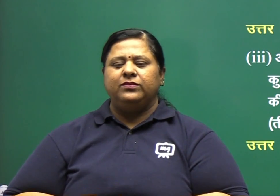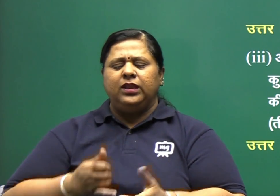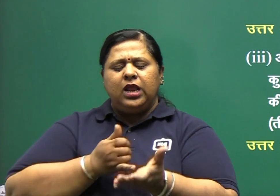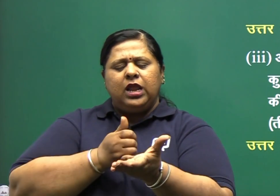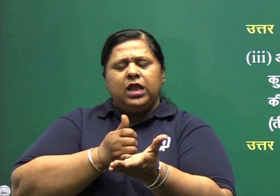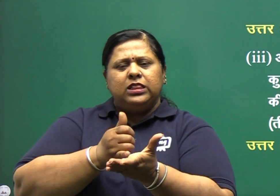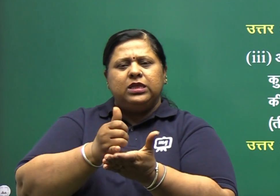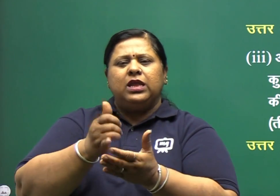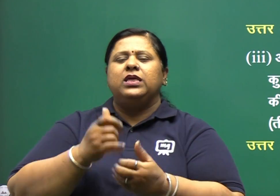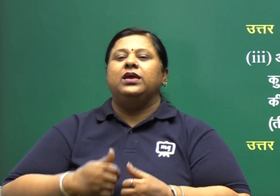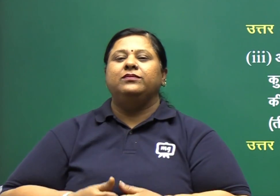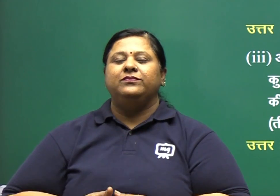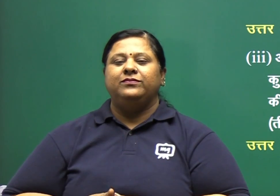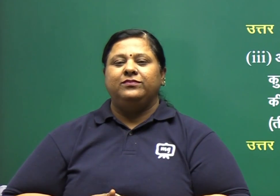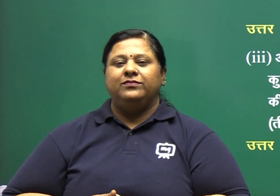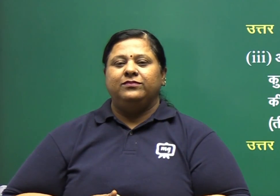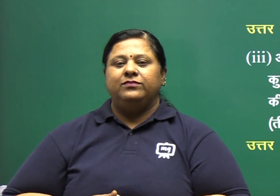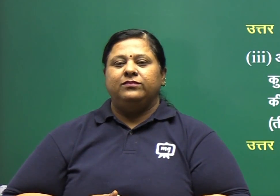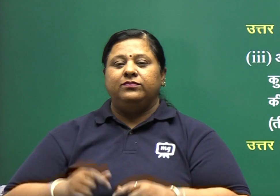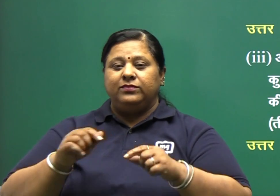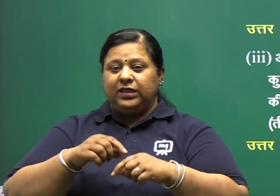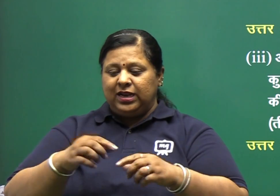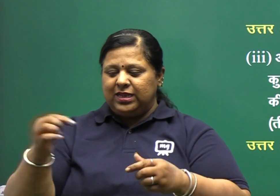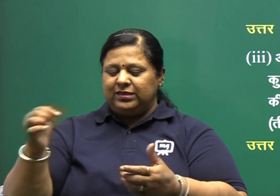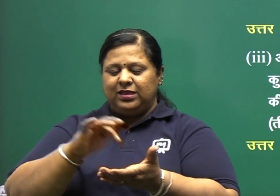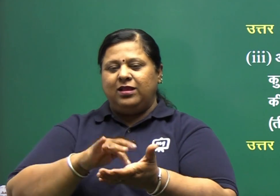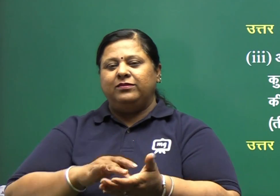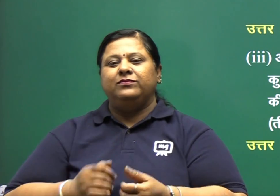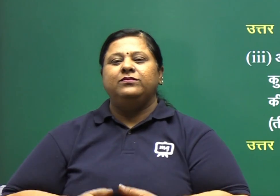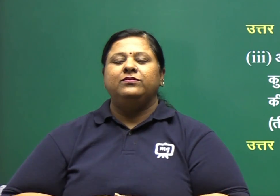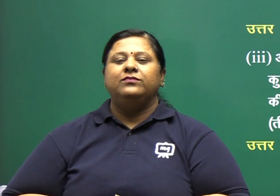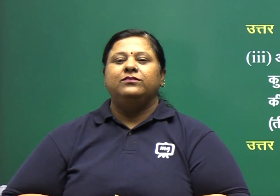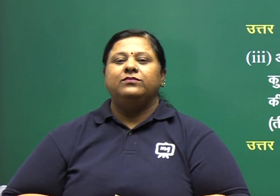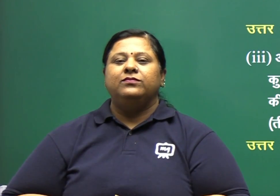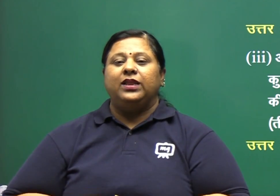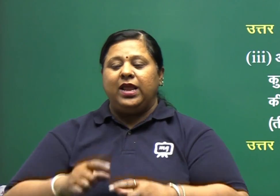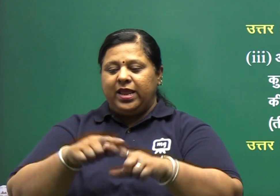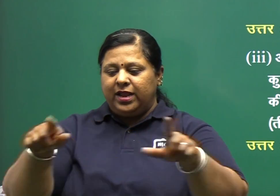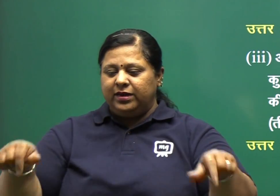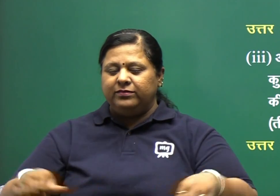खेती करने के लिए रिक्त स्थान एकड़